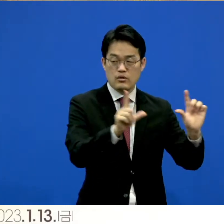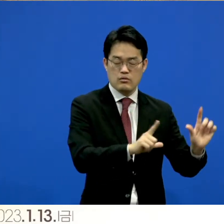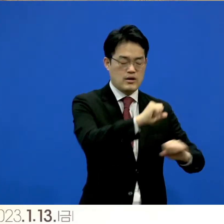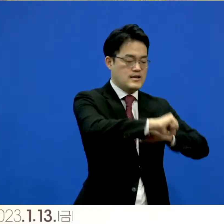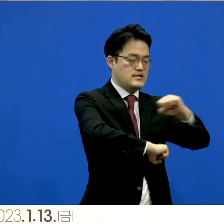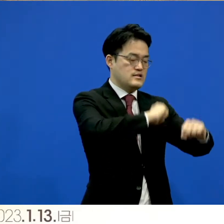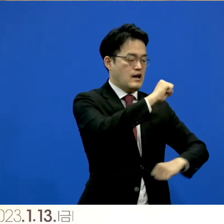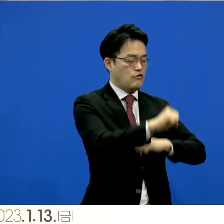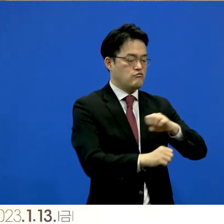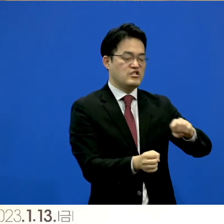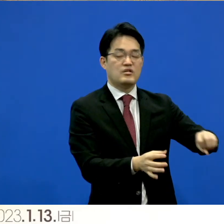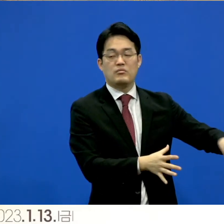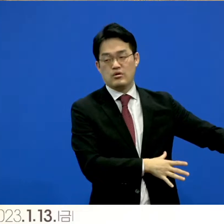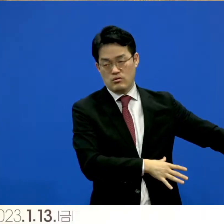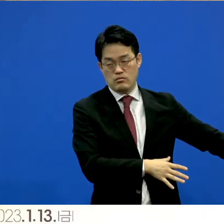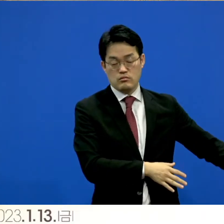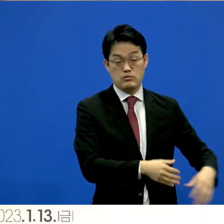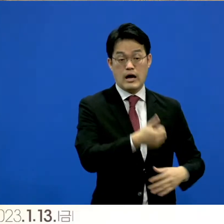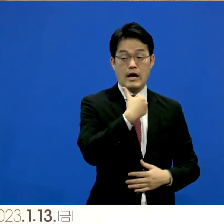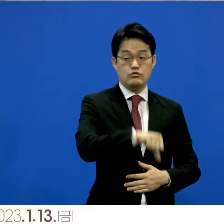자존감을 상실해버렸습니다.